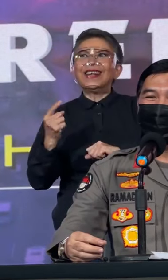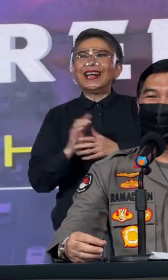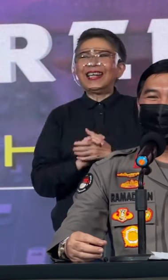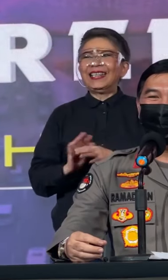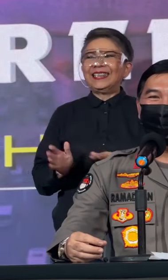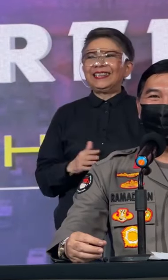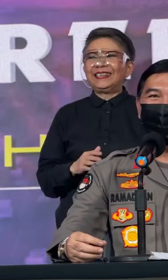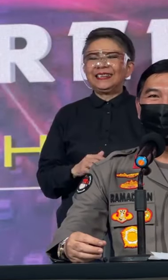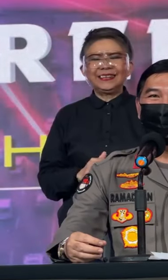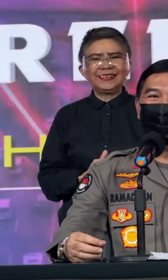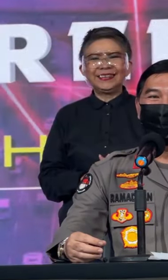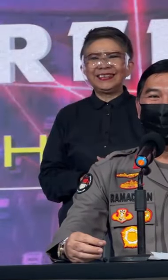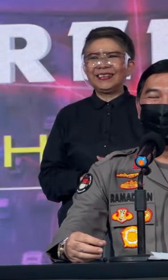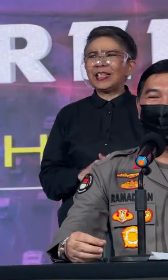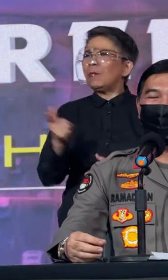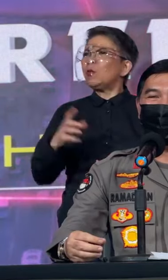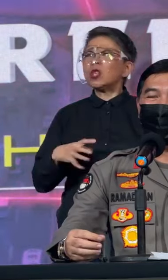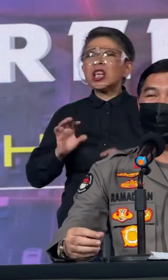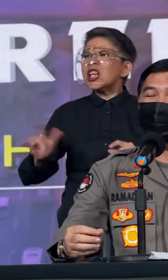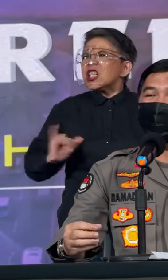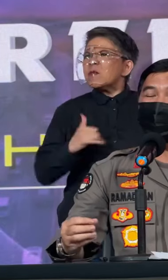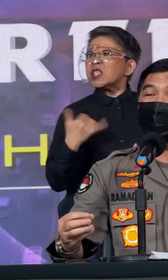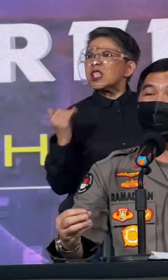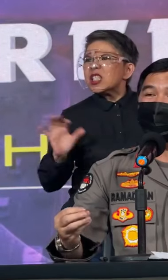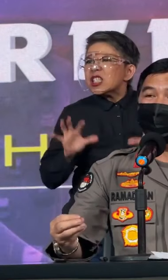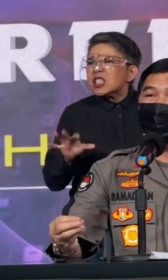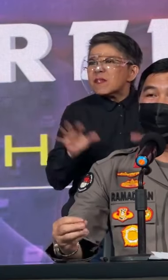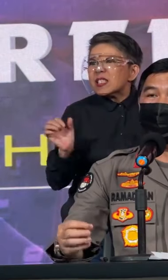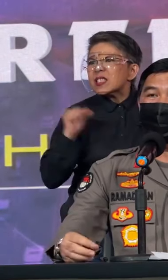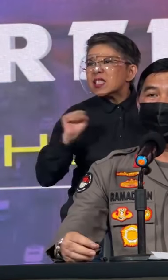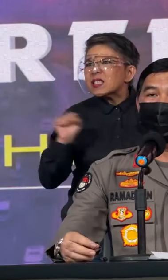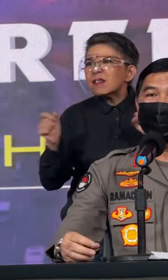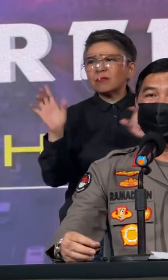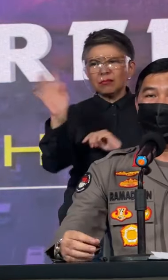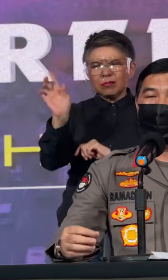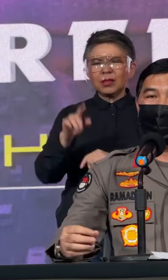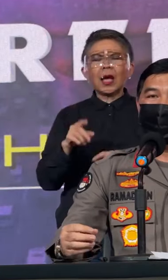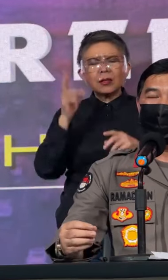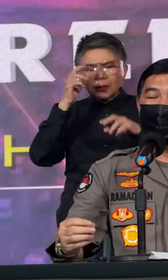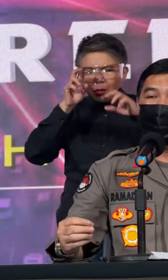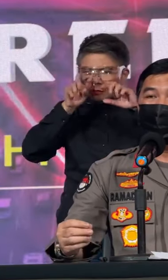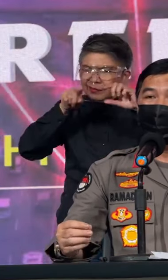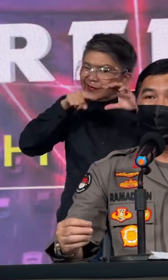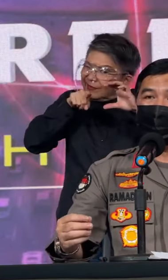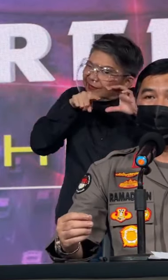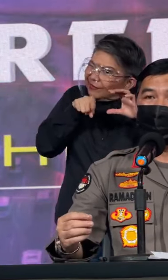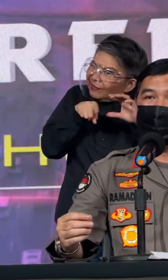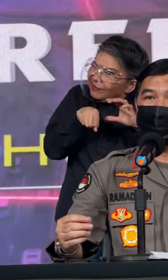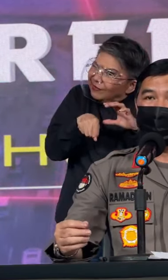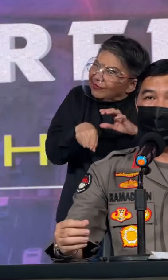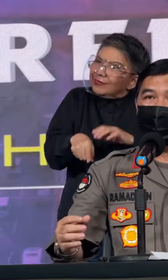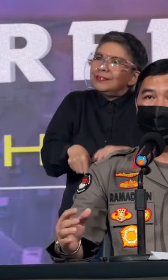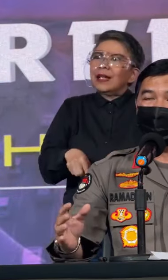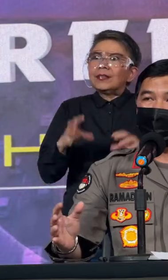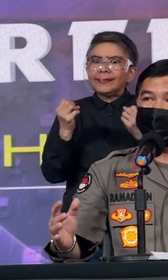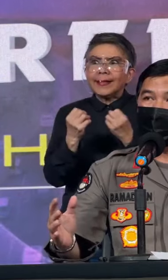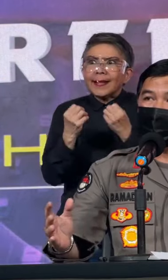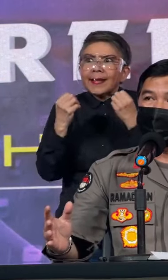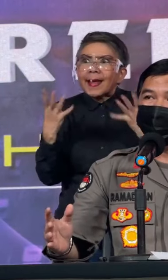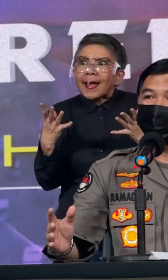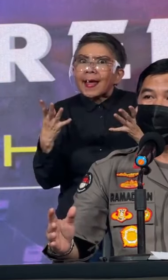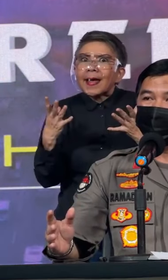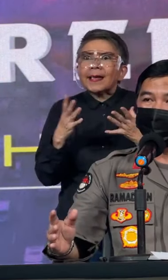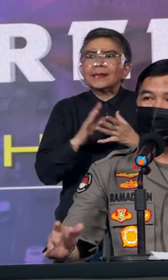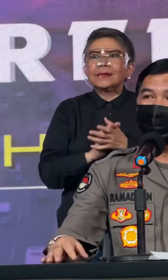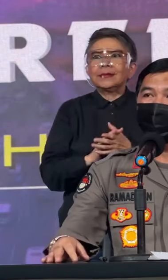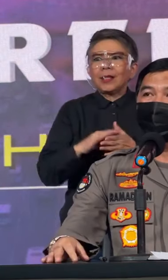Yang soal teman-teman ini mau buru-buru. Ini kita harus teliti ya. Kita nggak bisa buru-buru. Kita teliti, kita